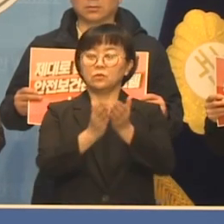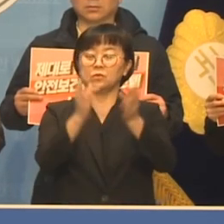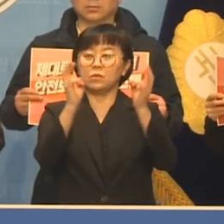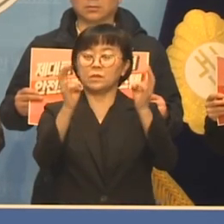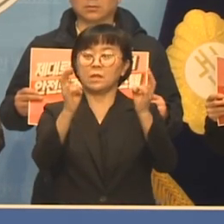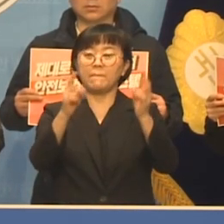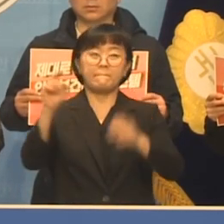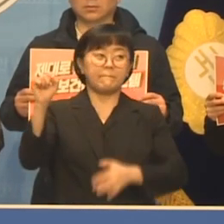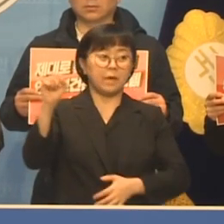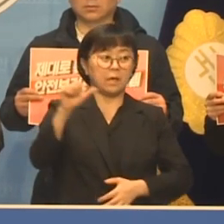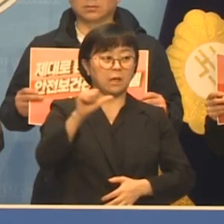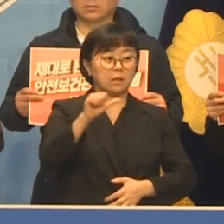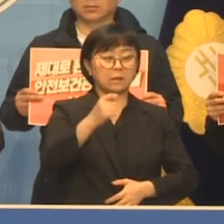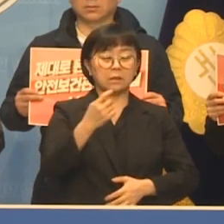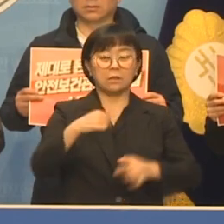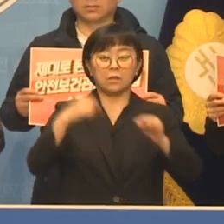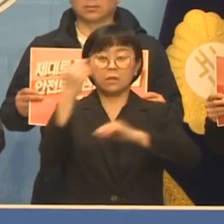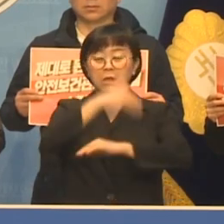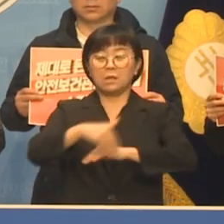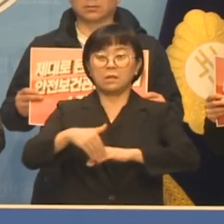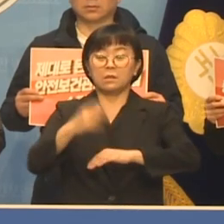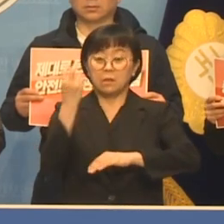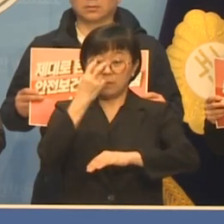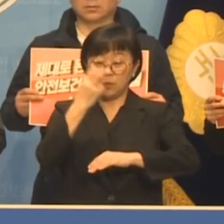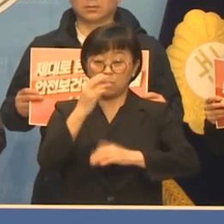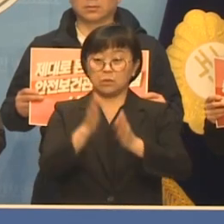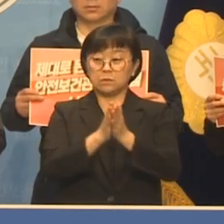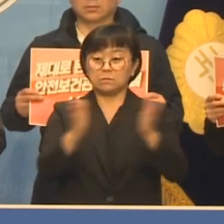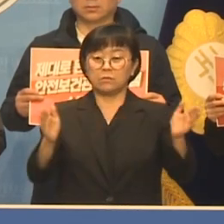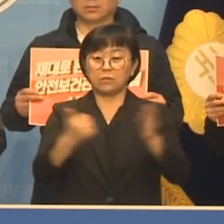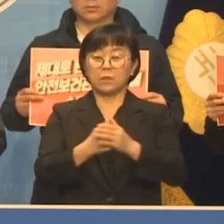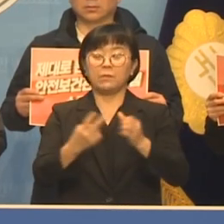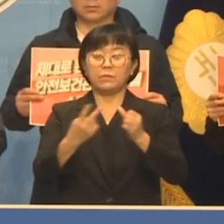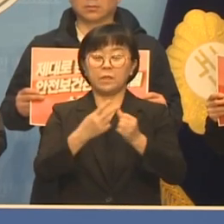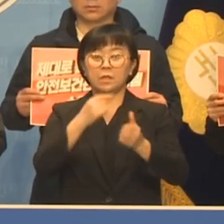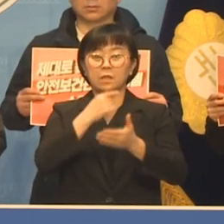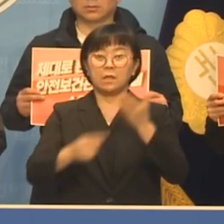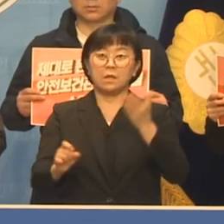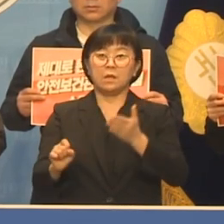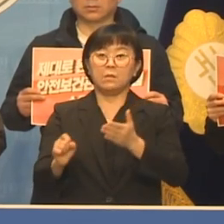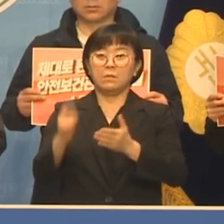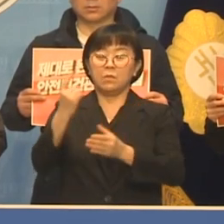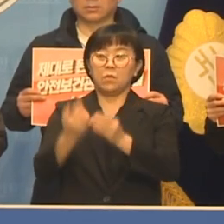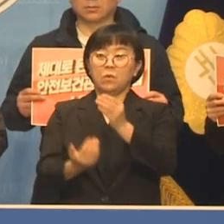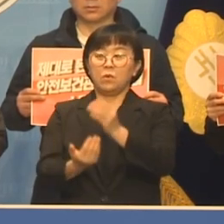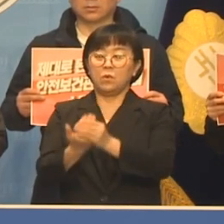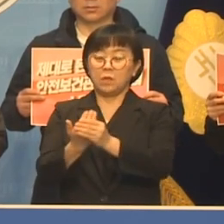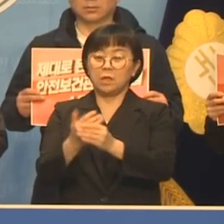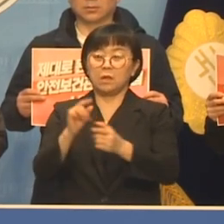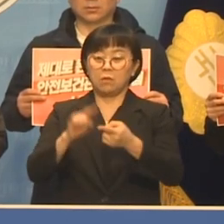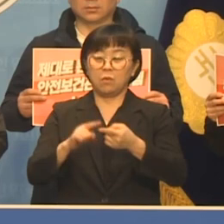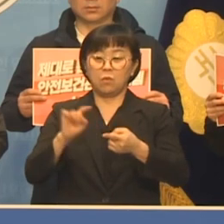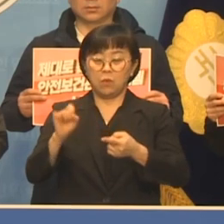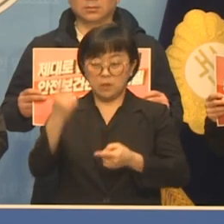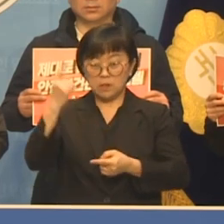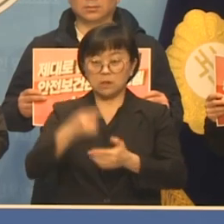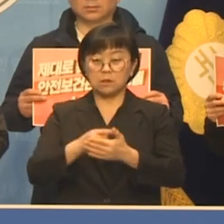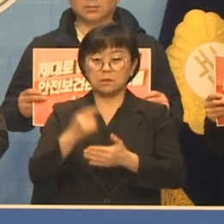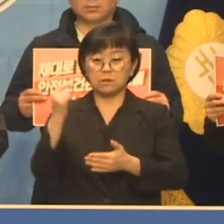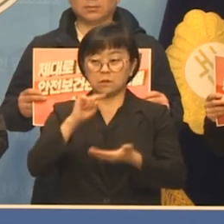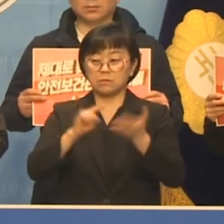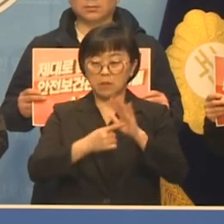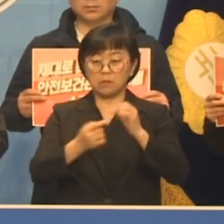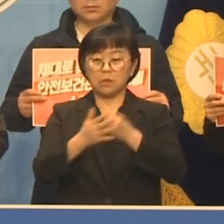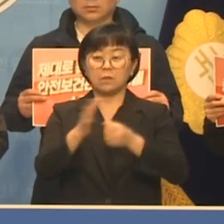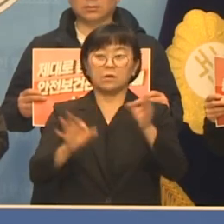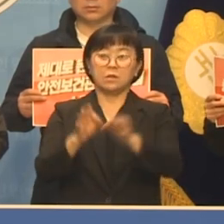대해 신속히 기획 감독을 실시하라. 두 번째, 중대재해 발생 원인을 철저히 규명하고 중대재해 처벌법에 따라